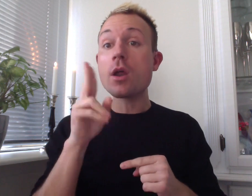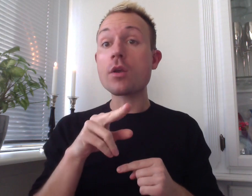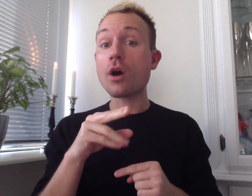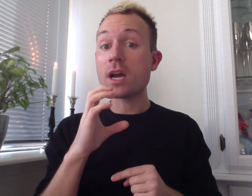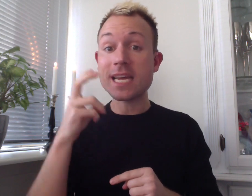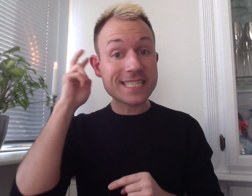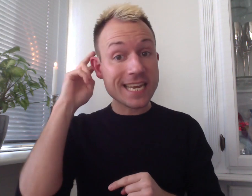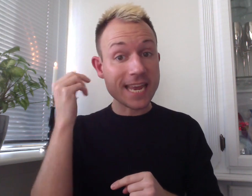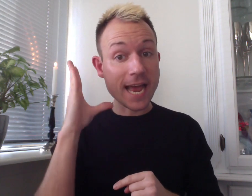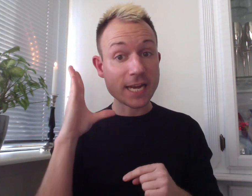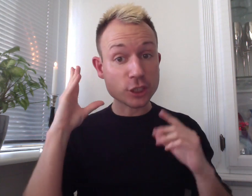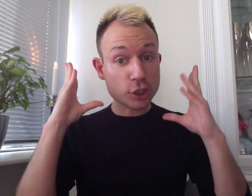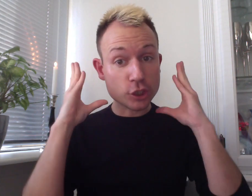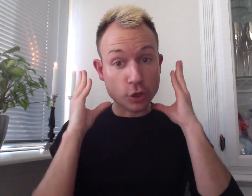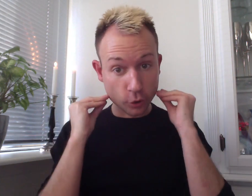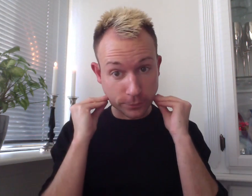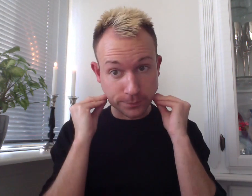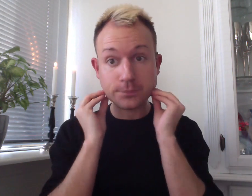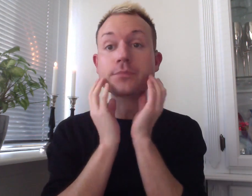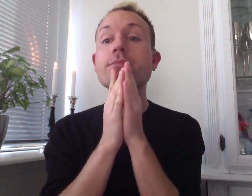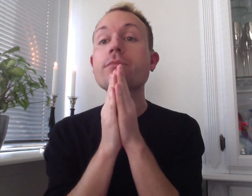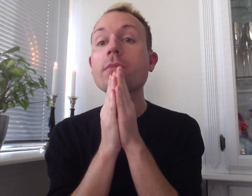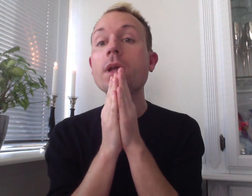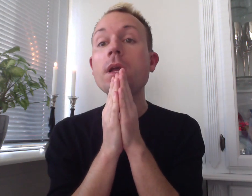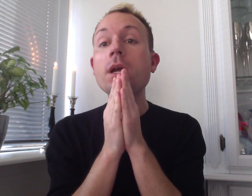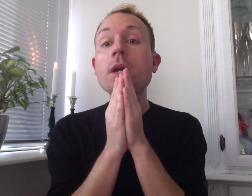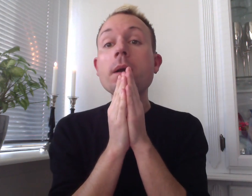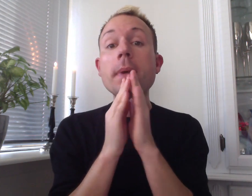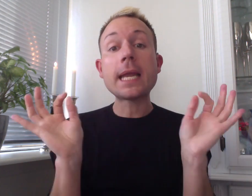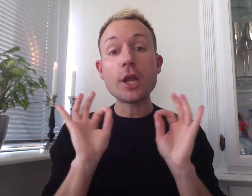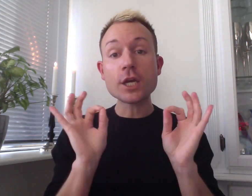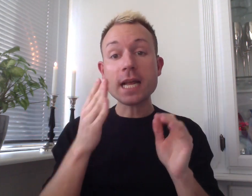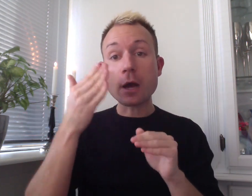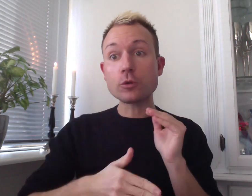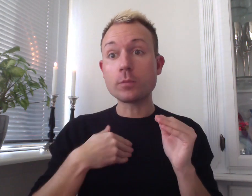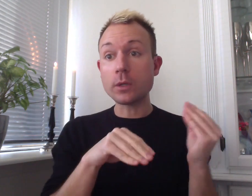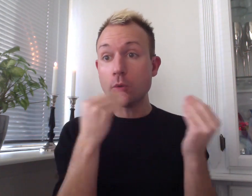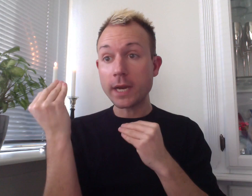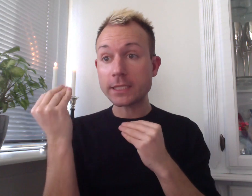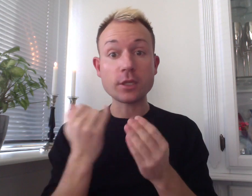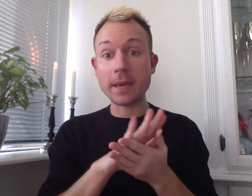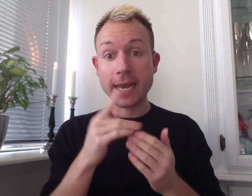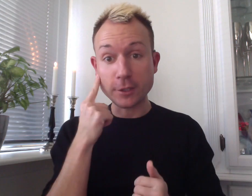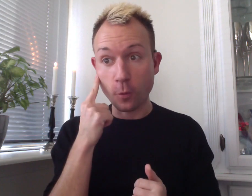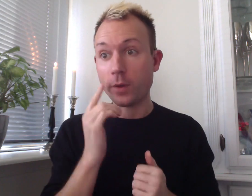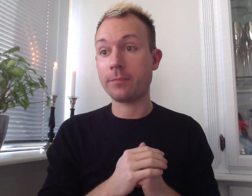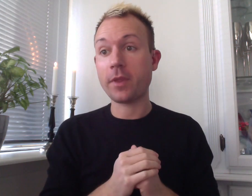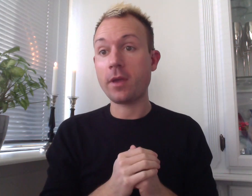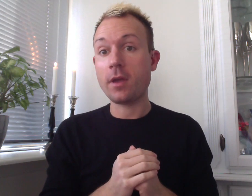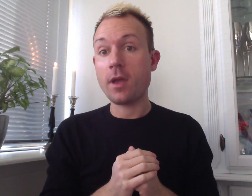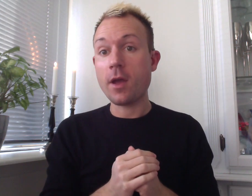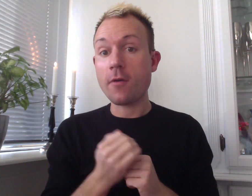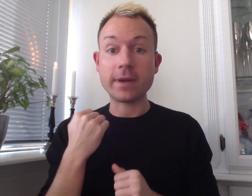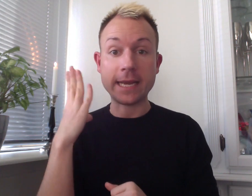når se er lukket. Men det lykkedes at afslutte min uddannelse, som inden havde troet. Fordi jeg